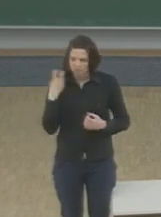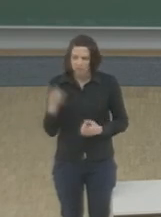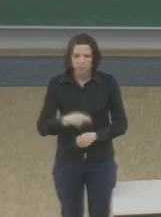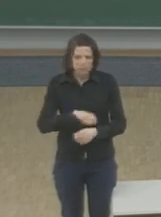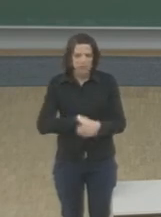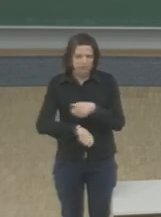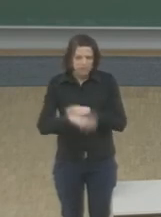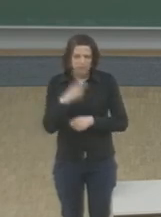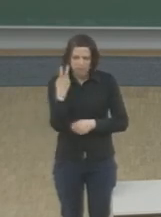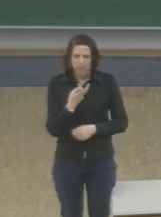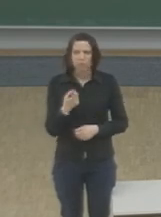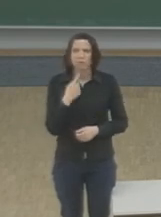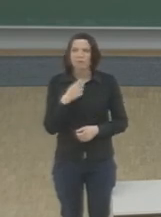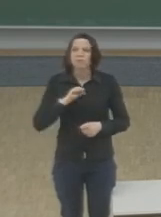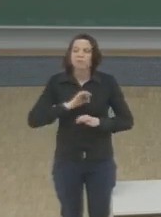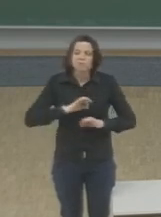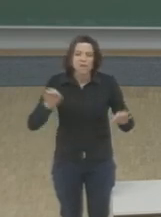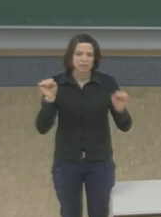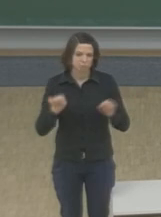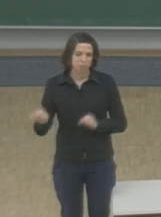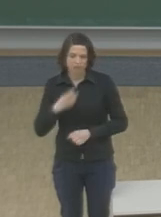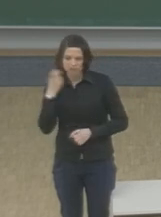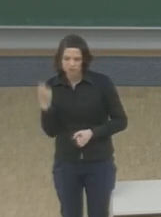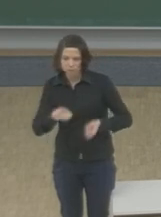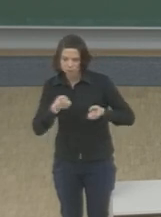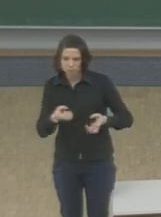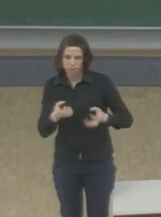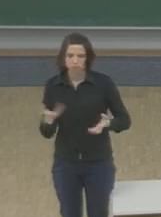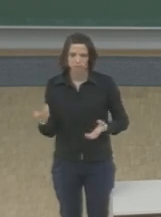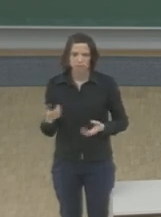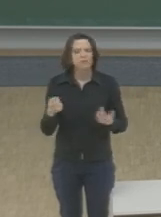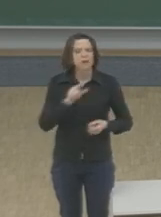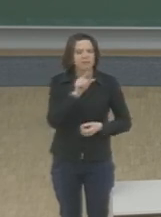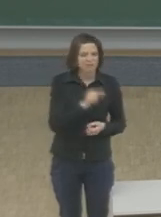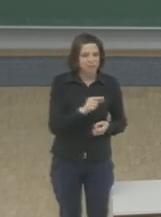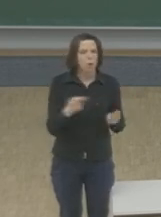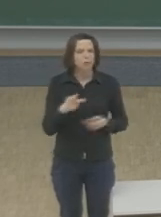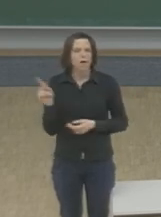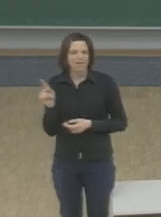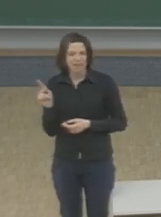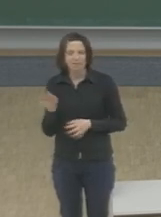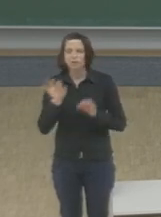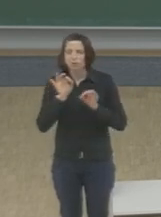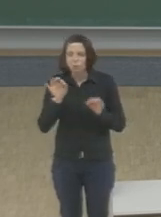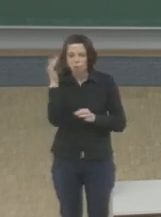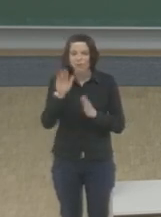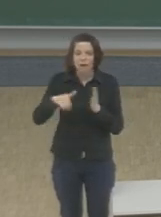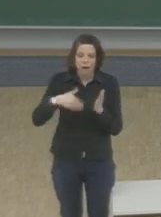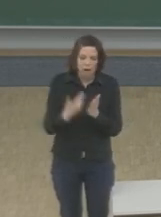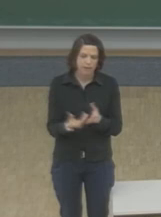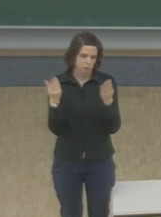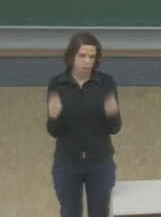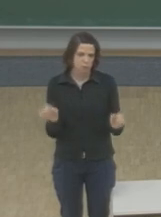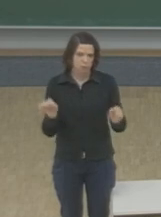tun, den Schülerinnen und Schülern im Sinne Wenigers und Klafkis ein wohlüberlegtes Angebot zu machen.